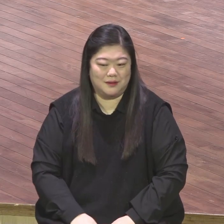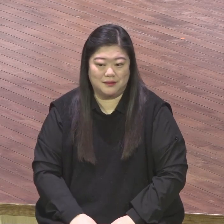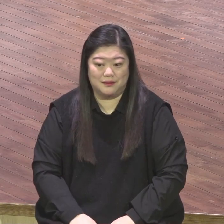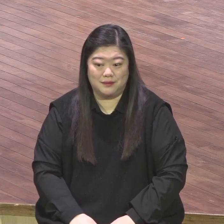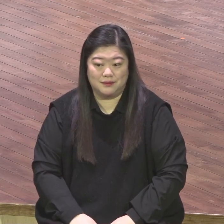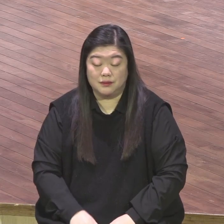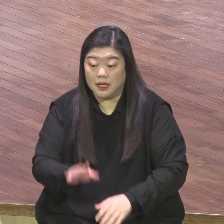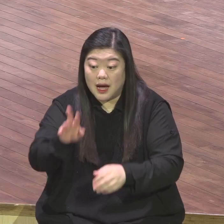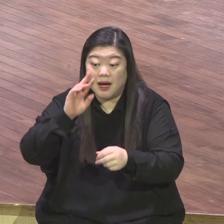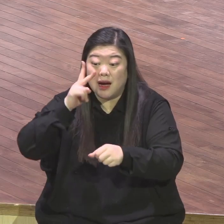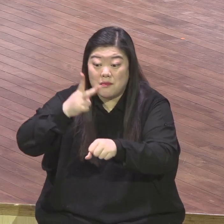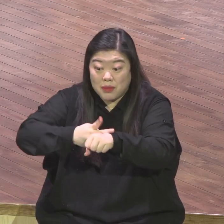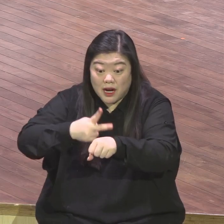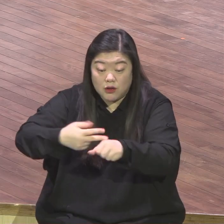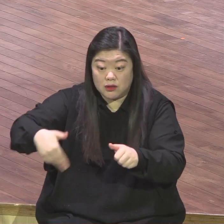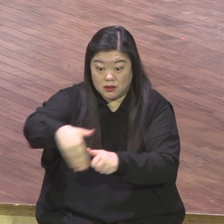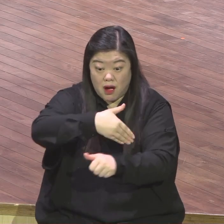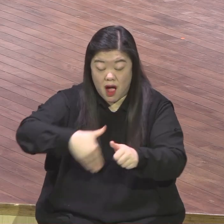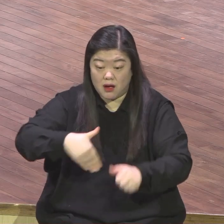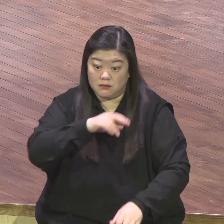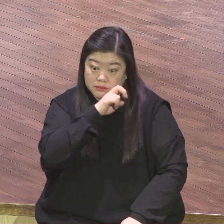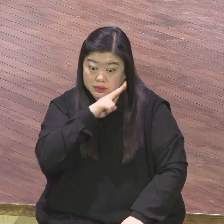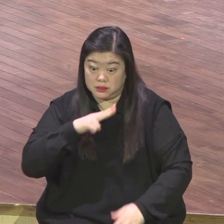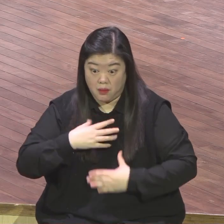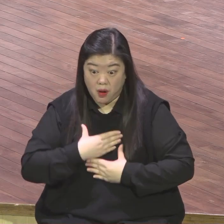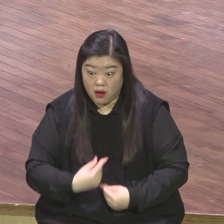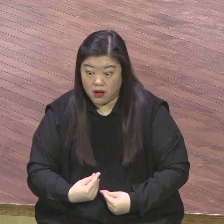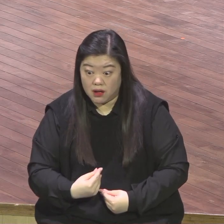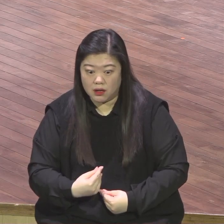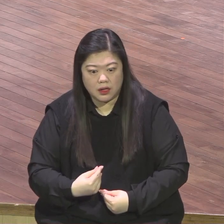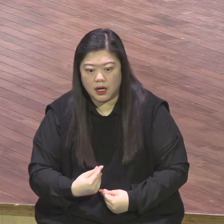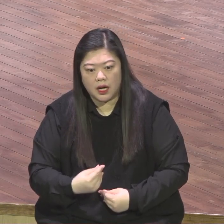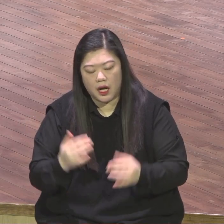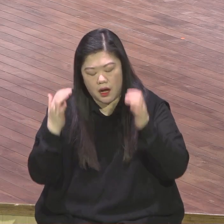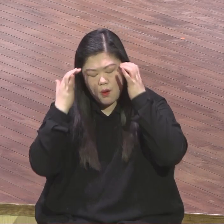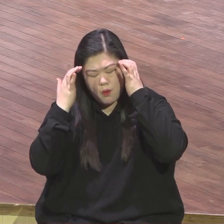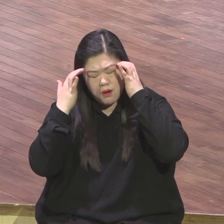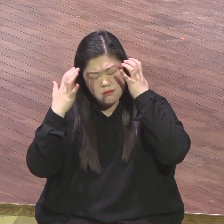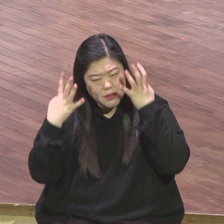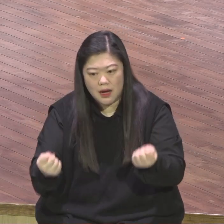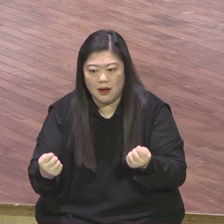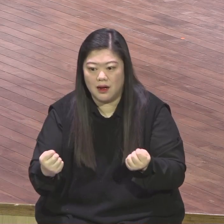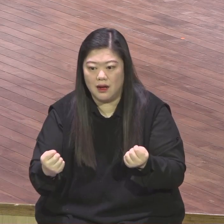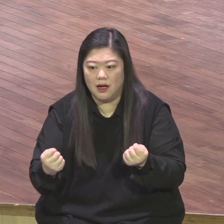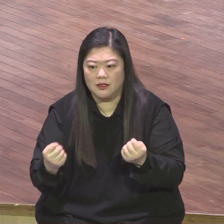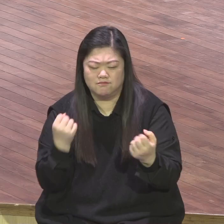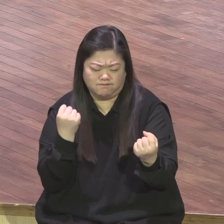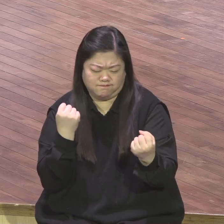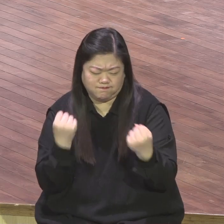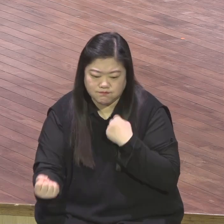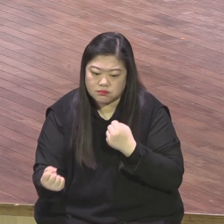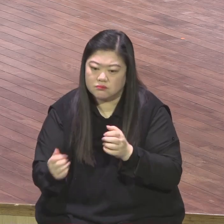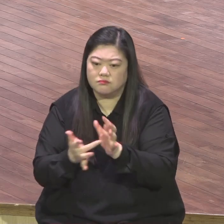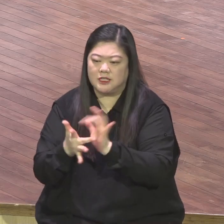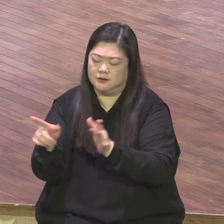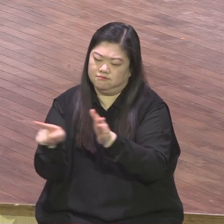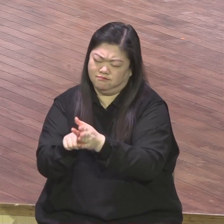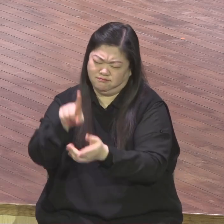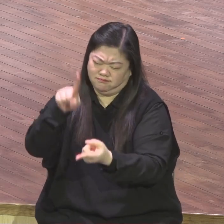환경 속에서도 좌절하거나 낙심하지 않고 계속해서 뭐요? 믿음에 도전하는 것입니다. 믿음에 도전.